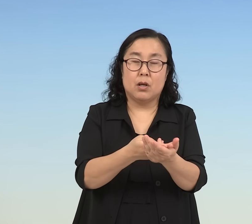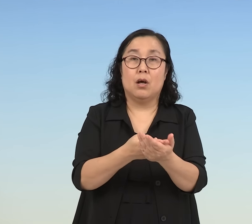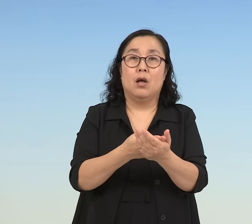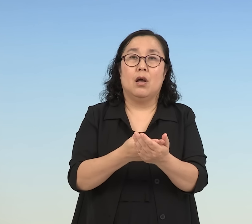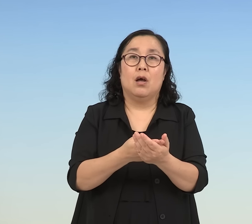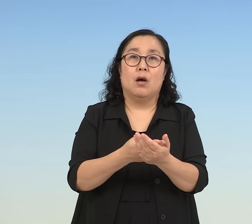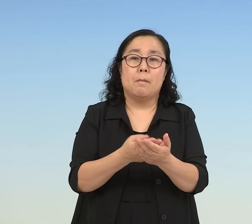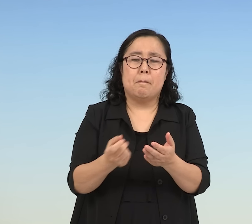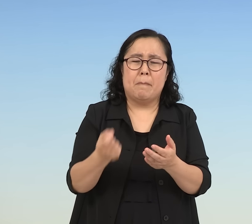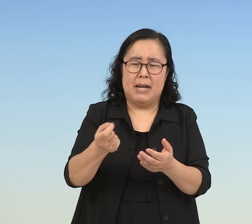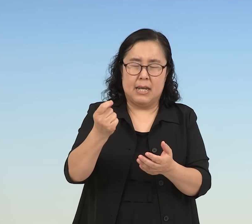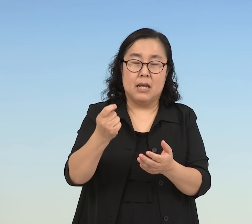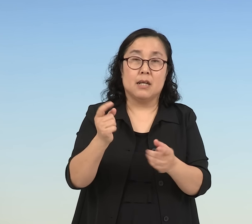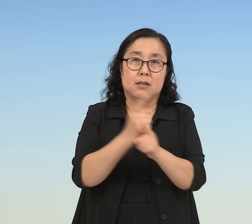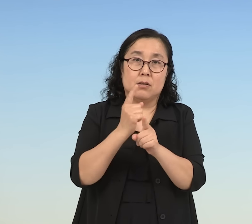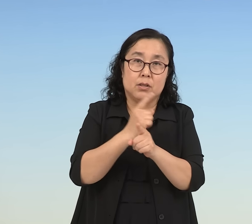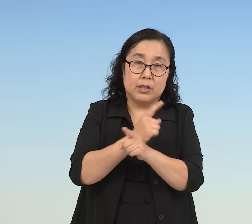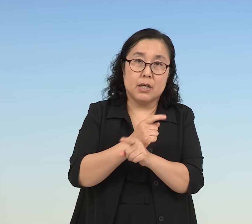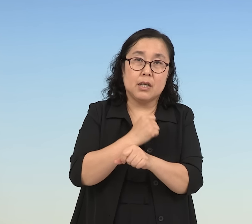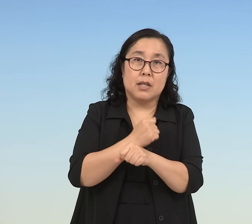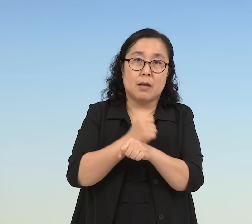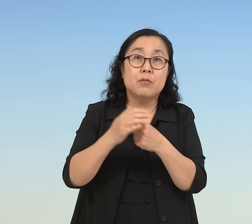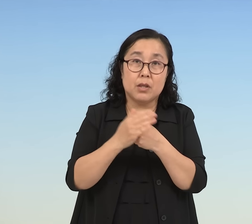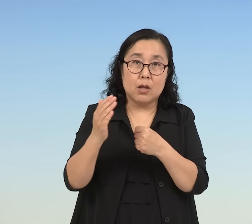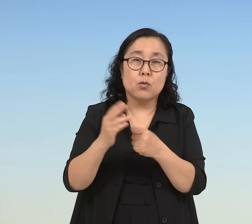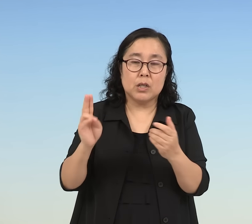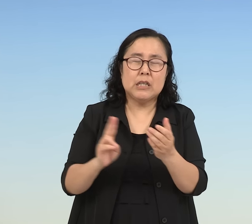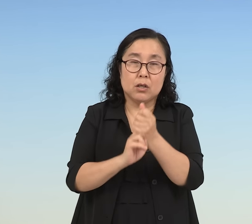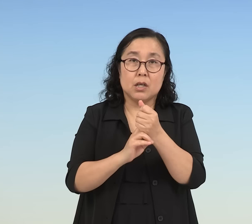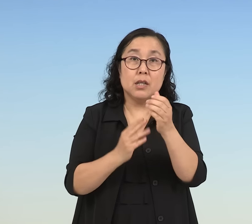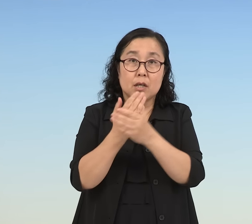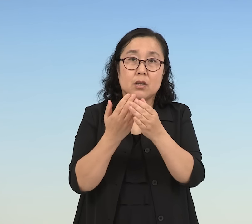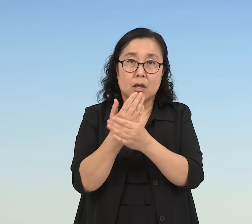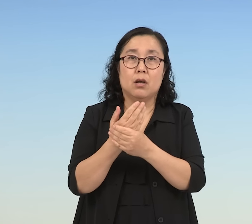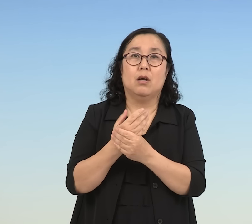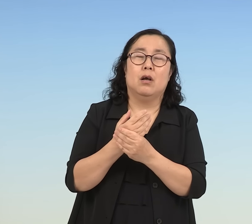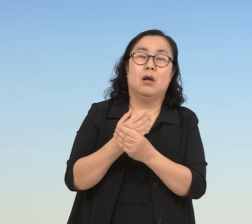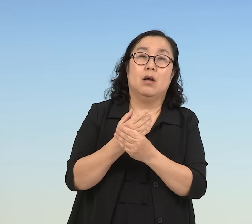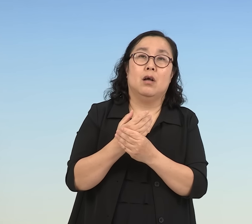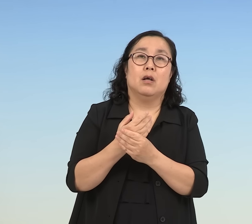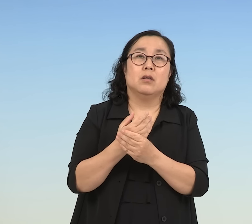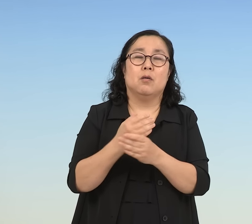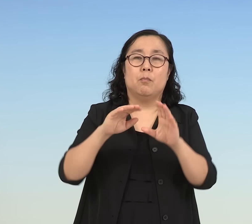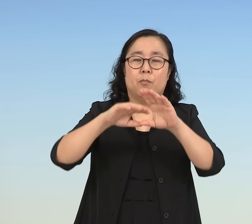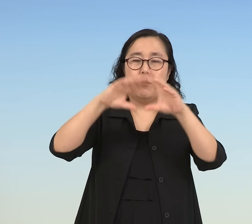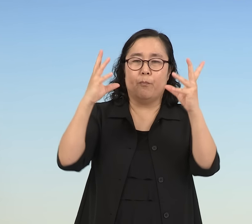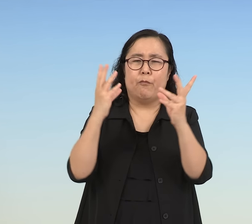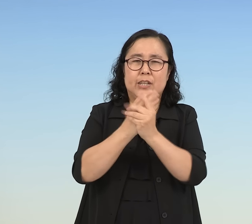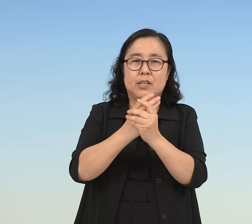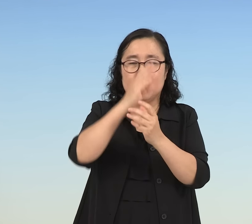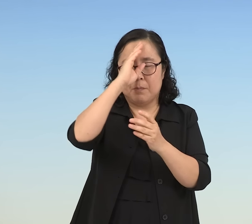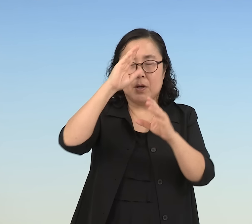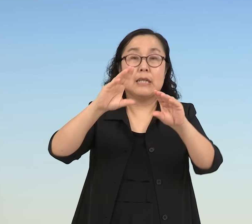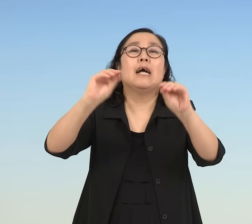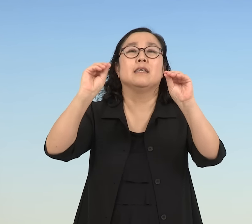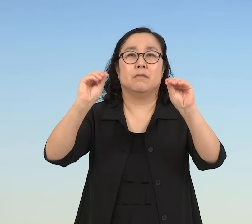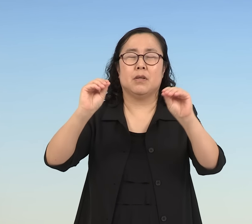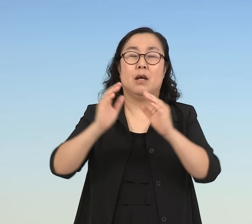그래가지고 뭐 기대도 안 했는데 다 나아가지고 집으로 돌아오신 거예요. 얼마나